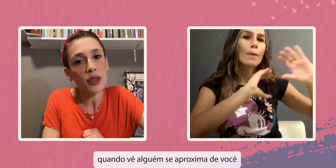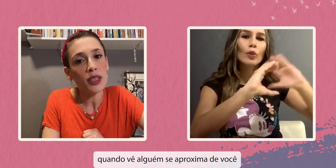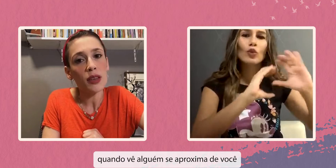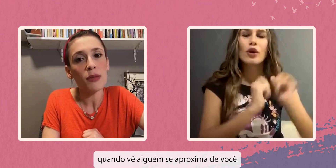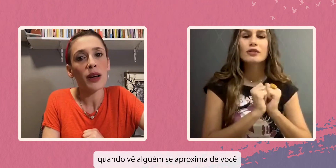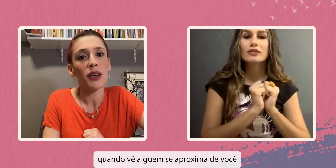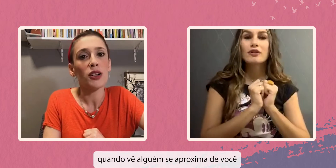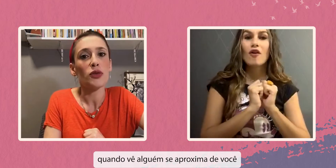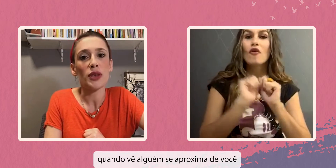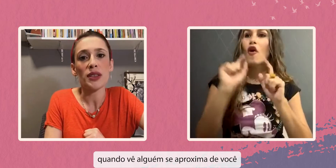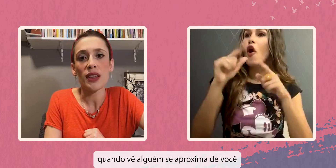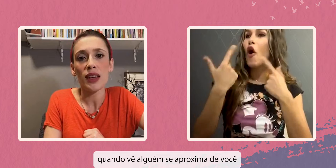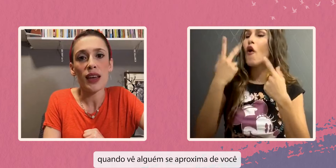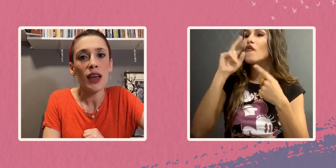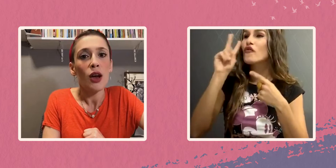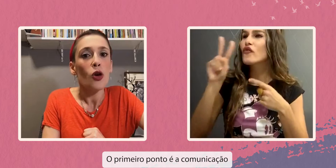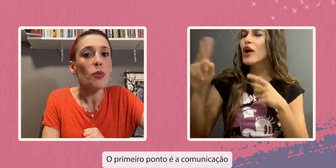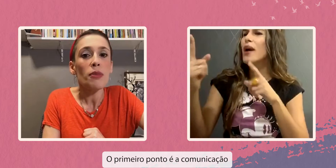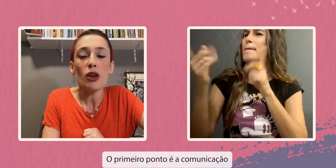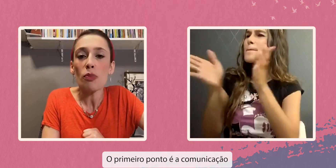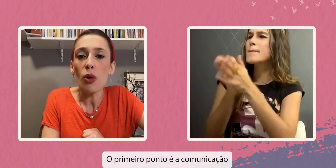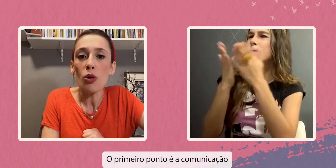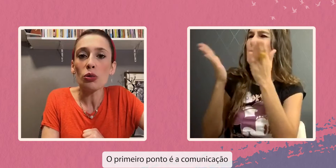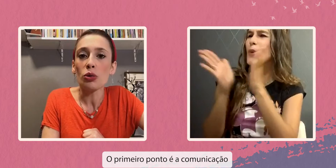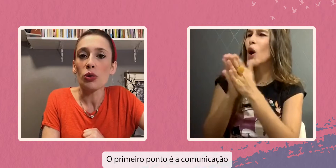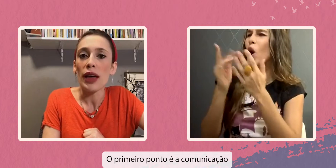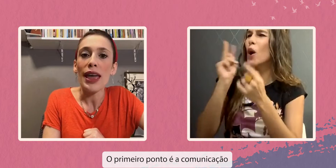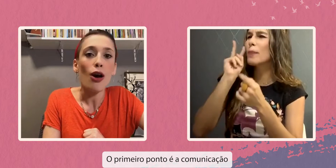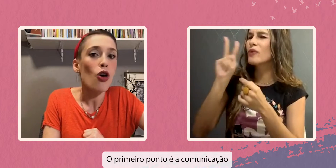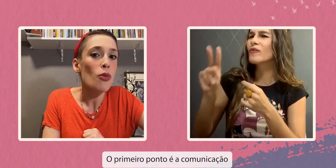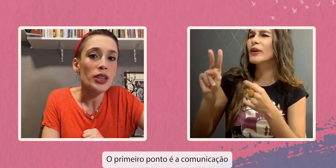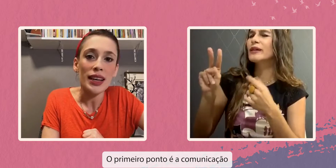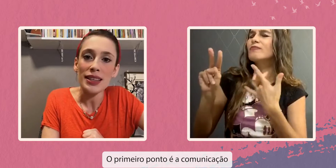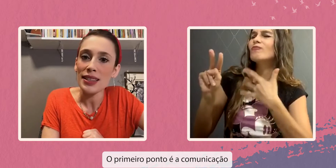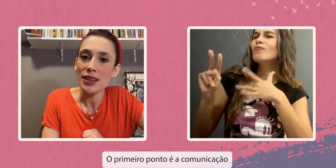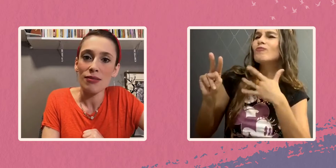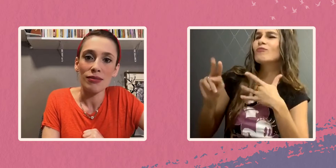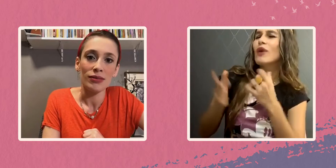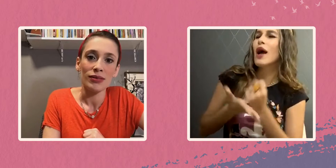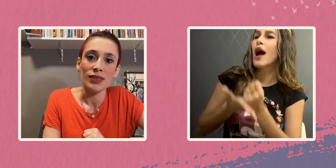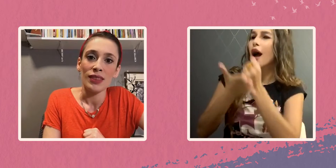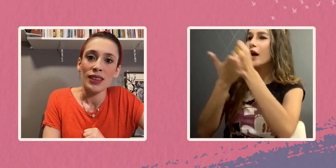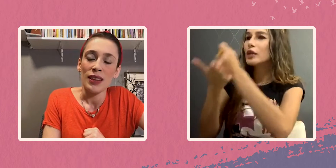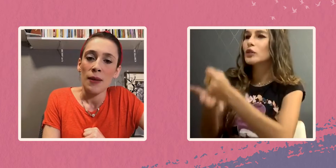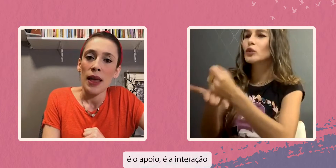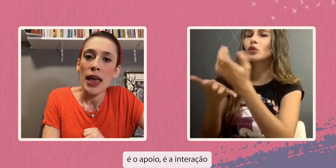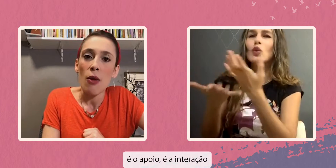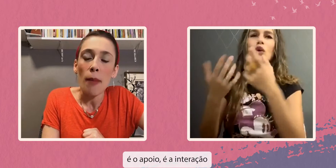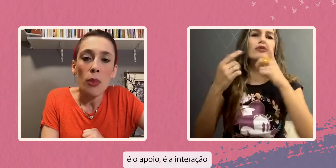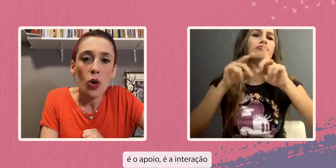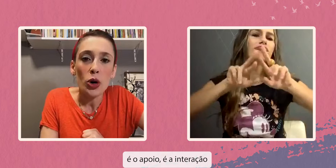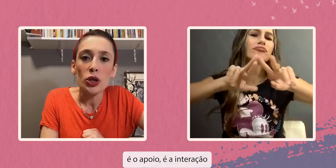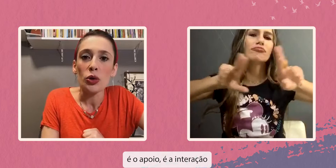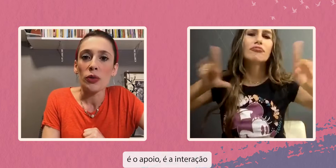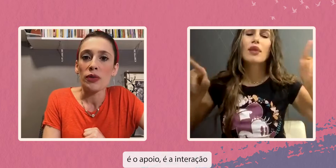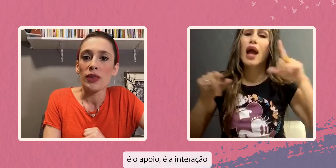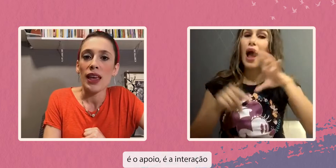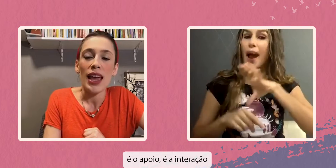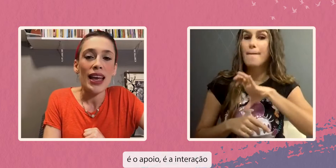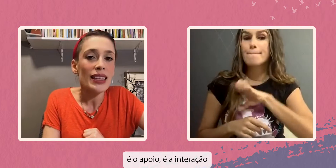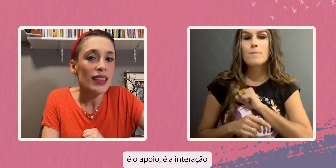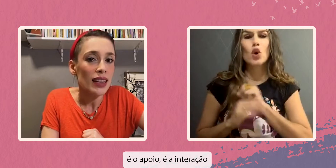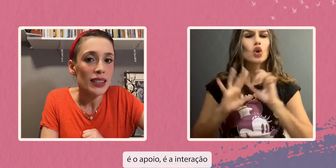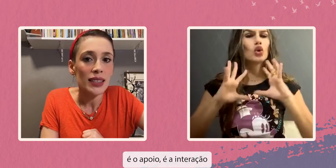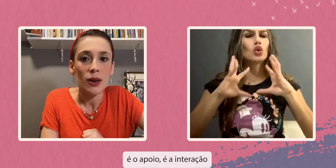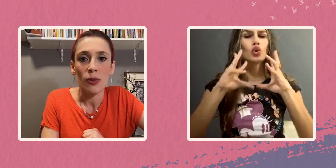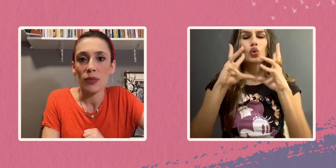se aproxima de você, o primeiro ponto é a comunicação, é o apoio, é